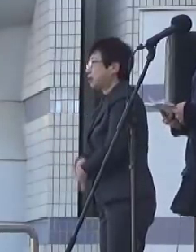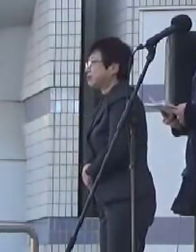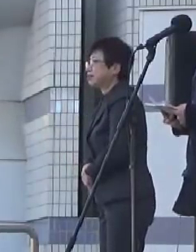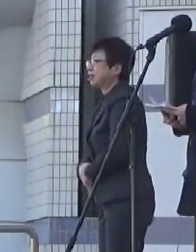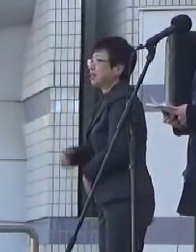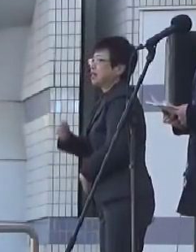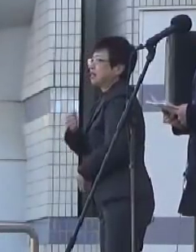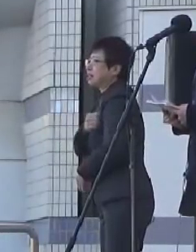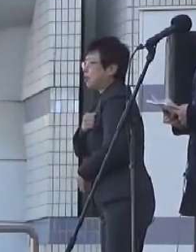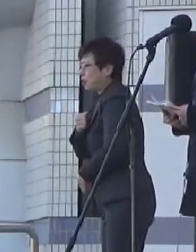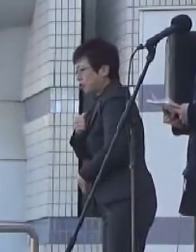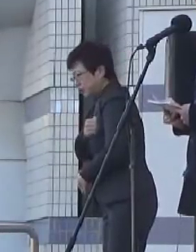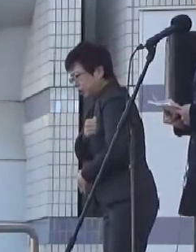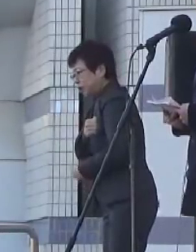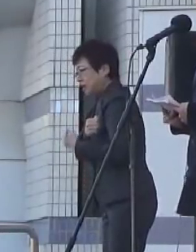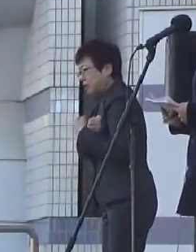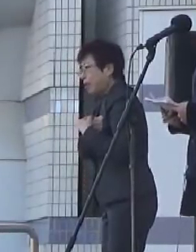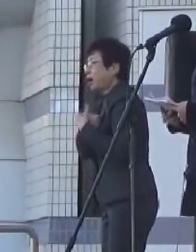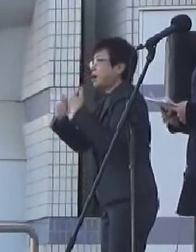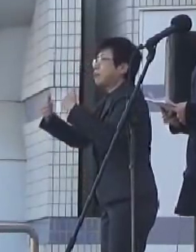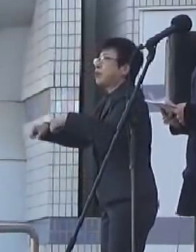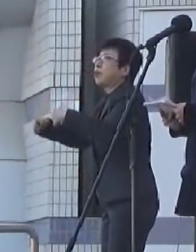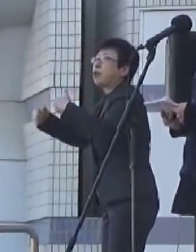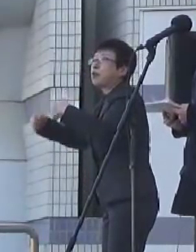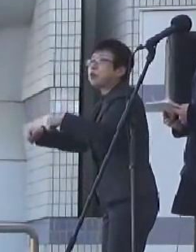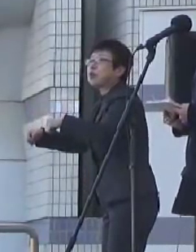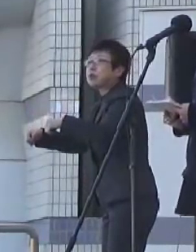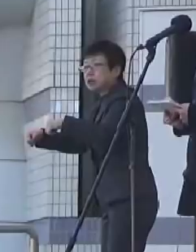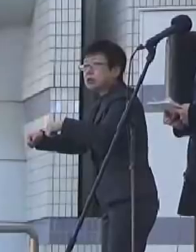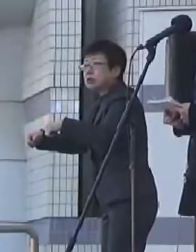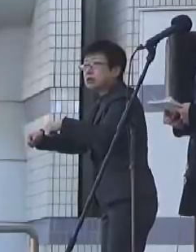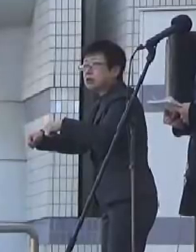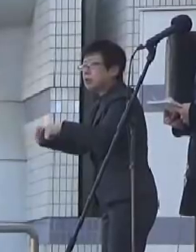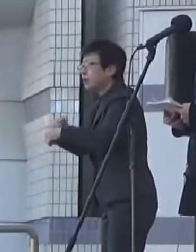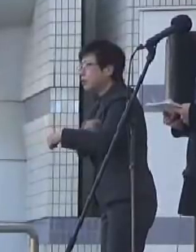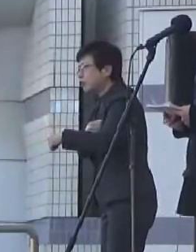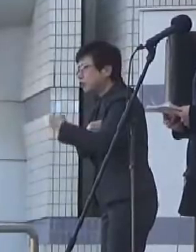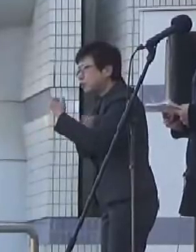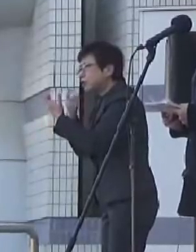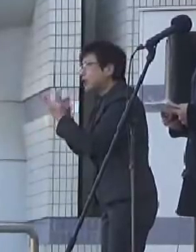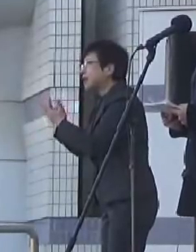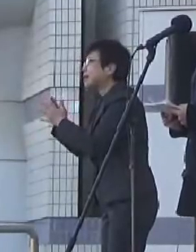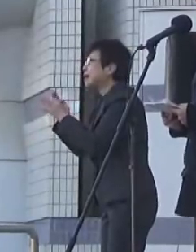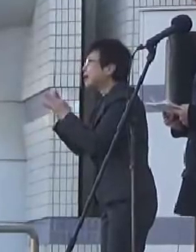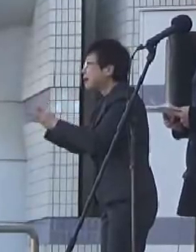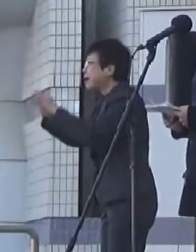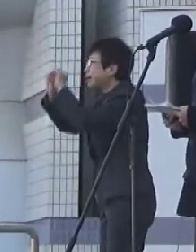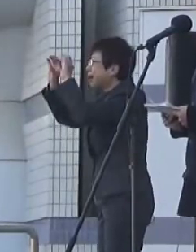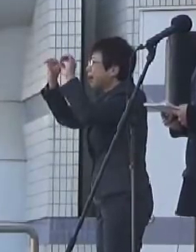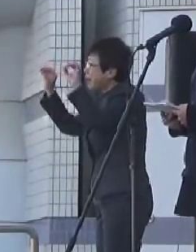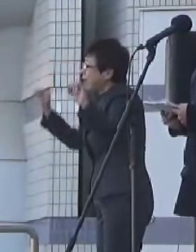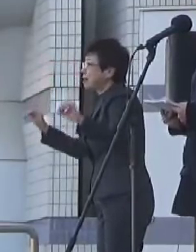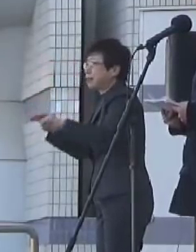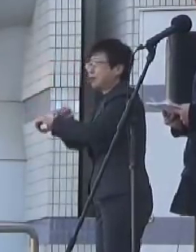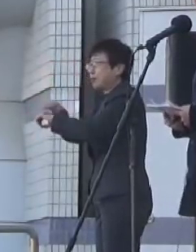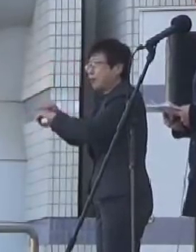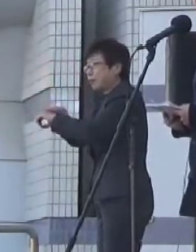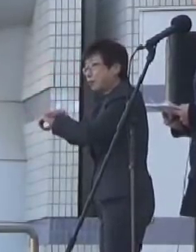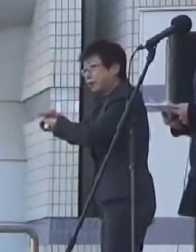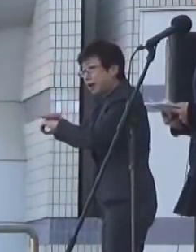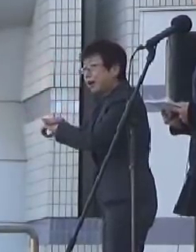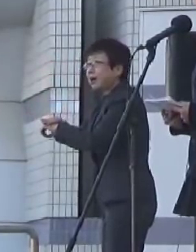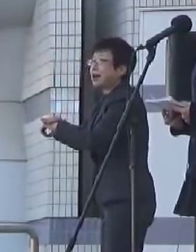こう命はやっぱり平等で、でも一つしかないからこそ輝いていて尊くて大切